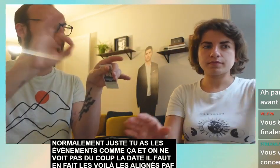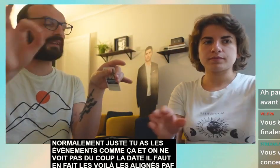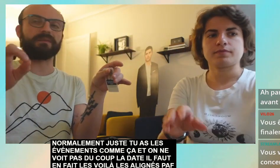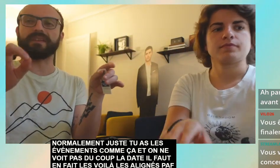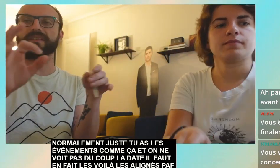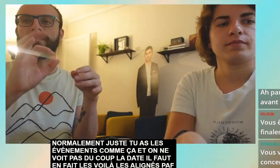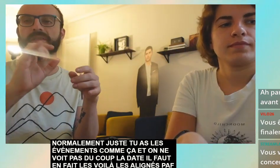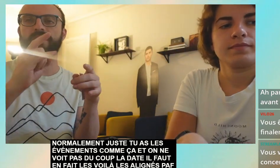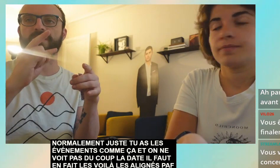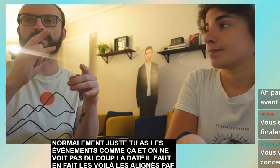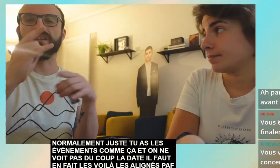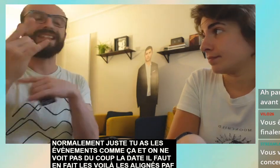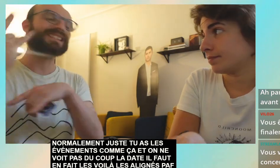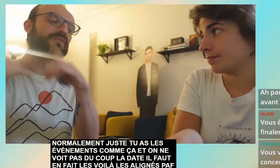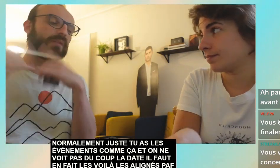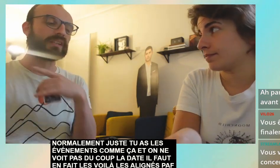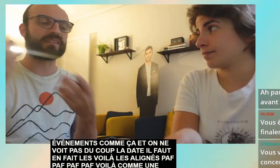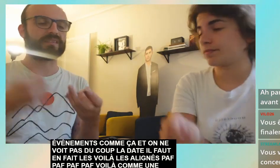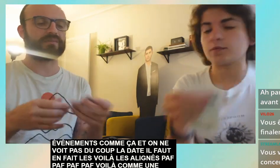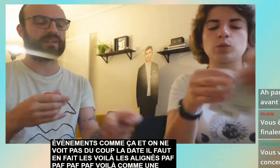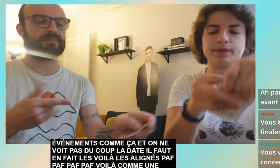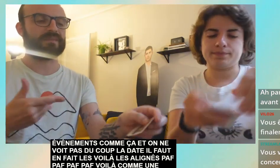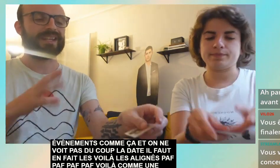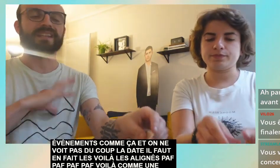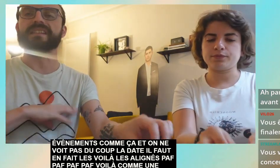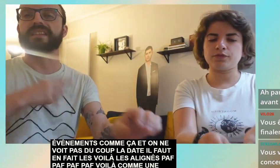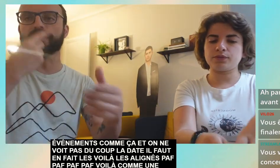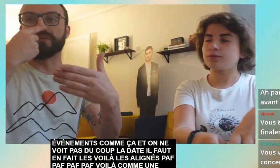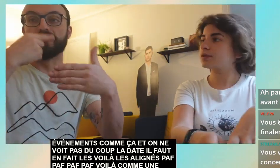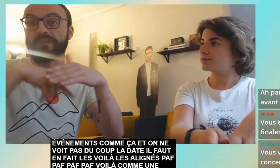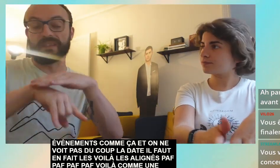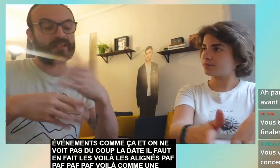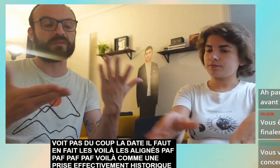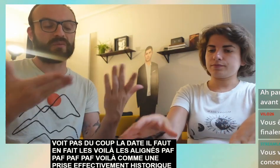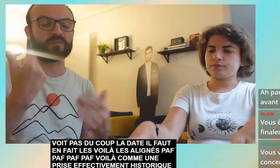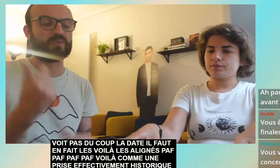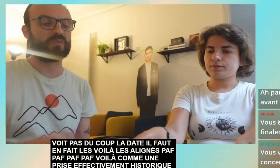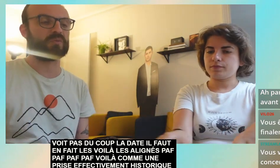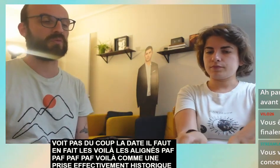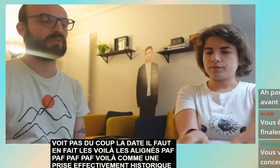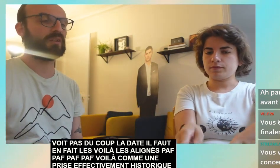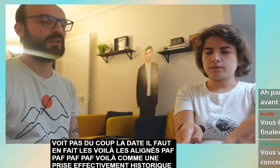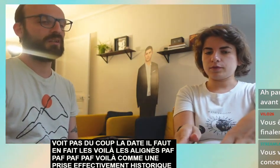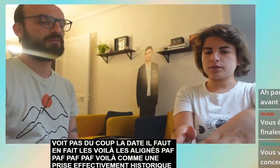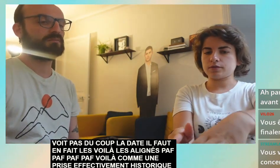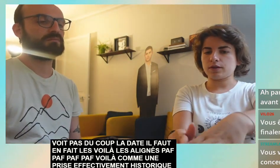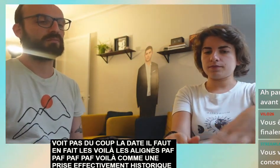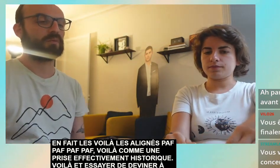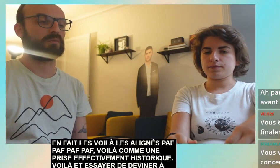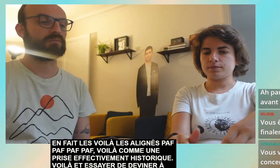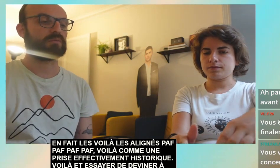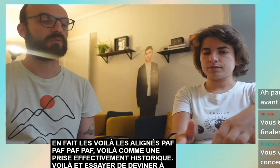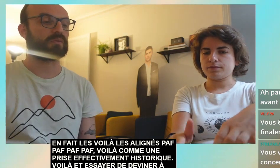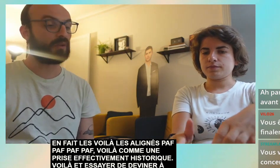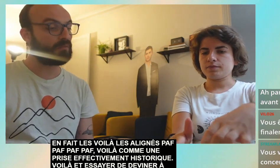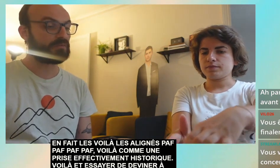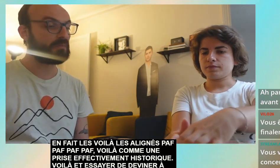frise effectivement historique. Voilà. Et essayer de deviner au mieux. Bon. Donc, non, franchement,